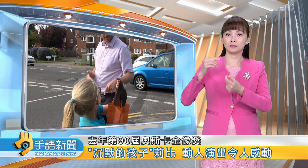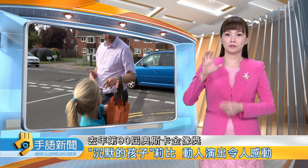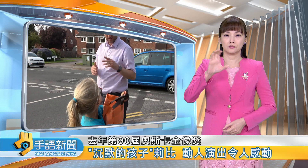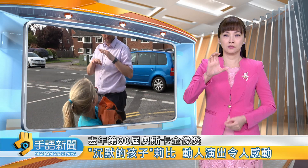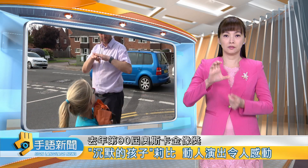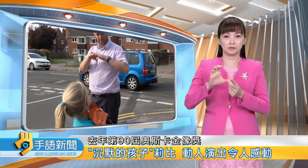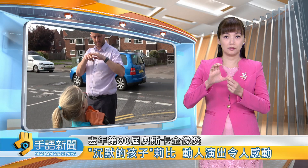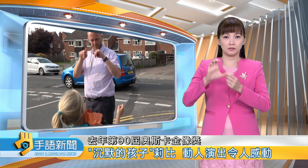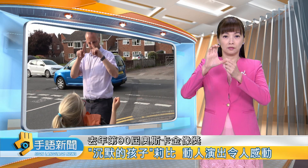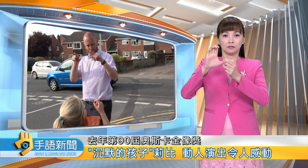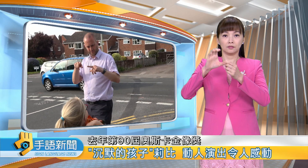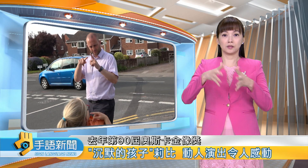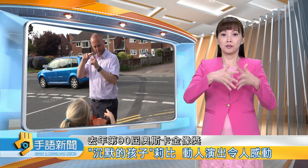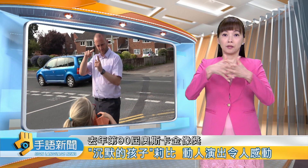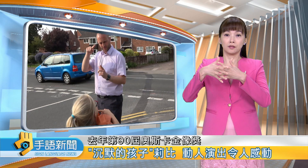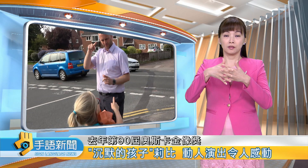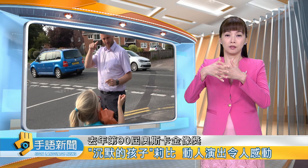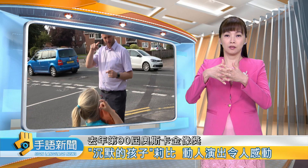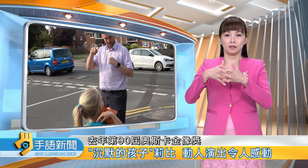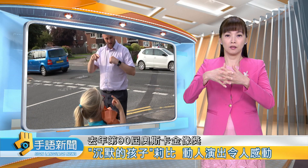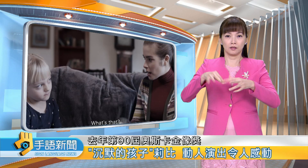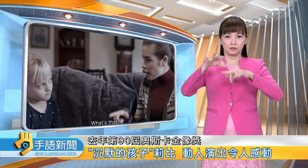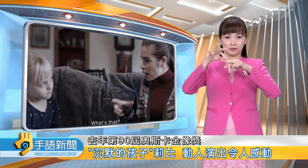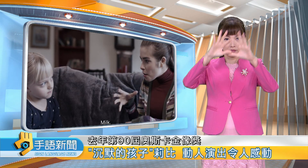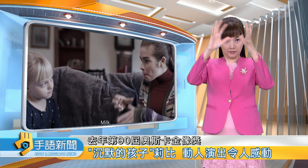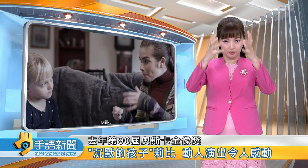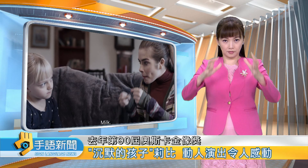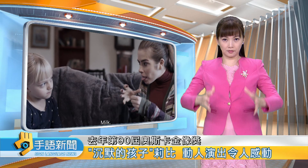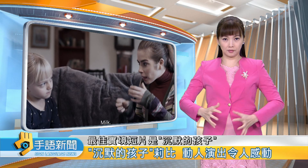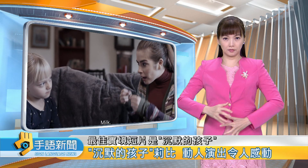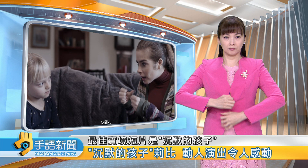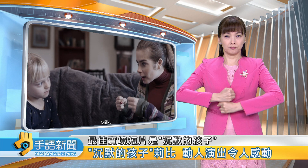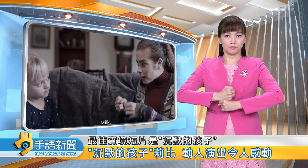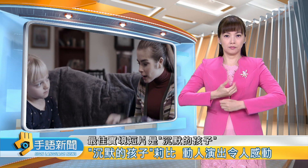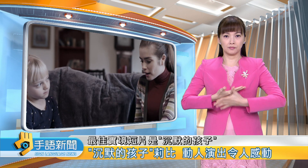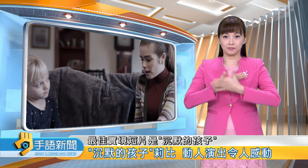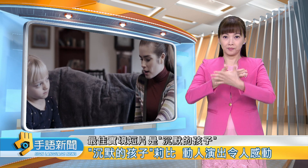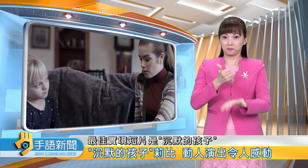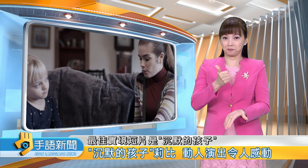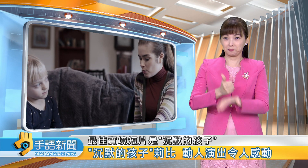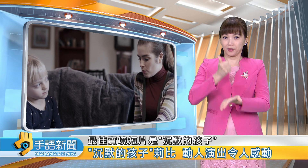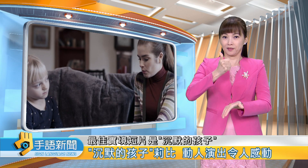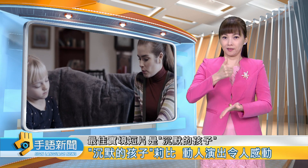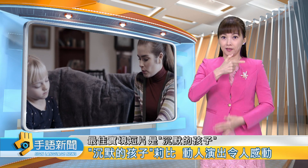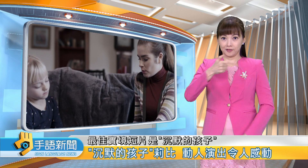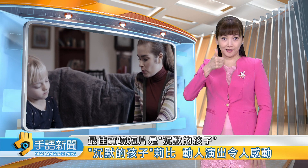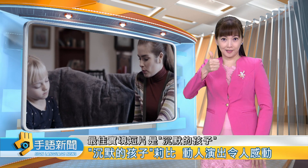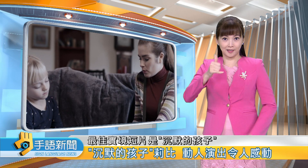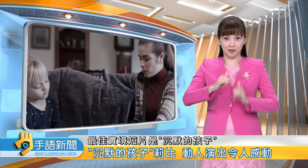去年第九十届奥斯卡金像奖最佳实境短片是《沉默的孩